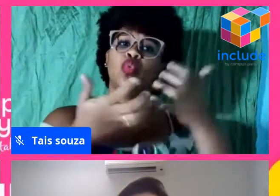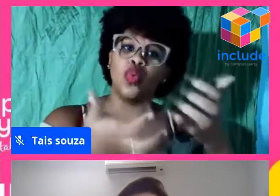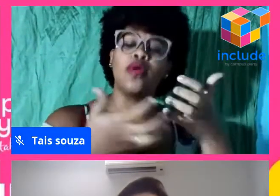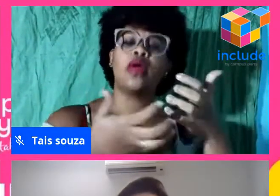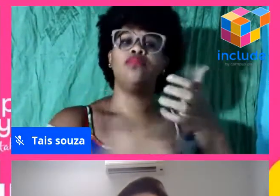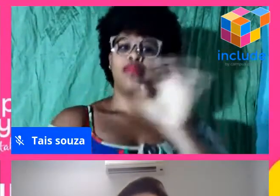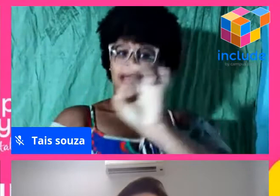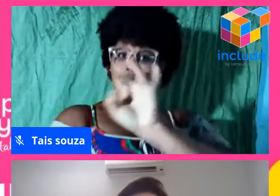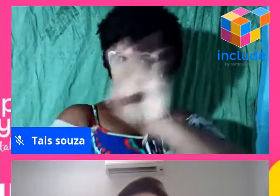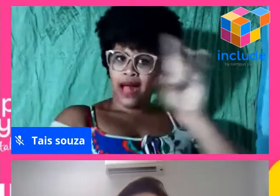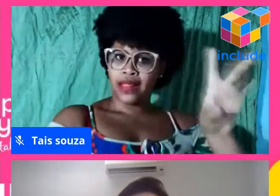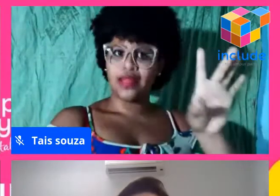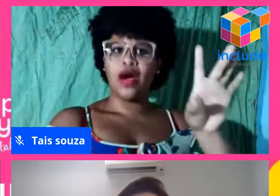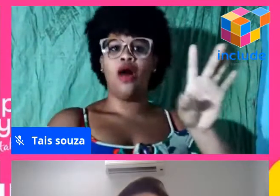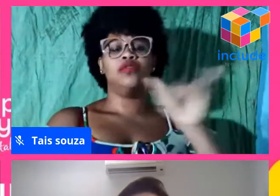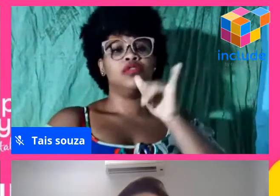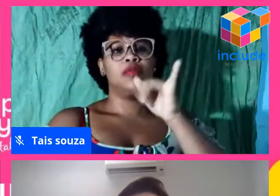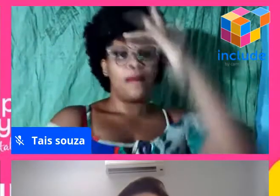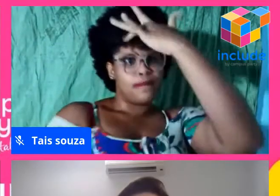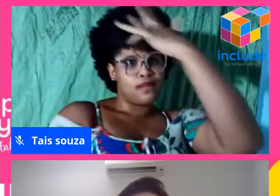forças juntas.